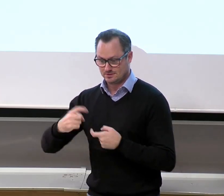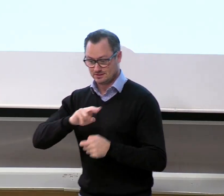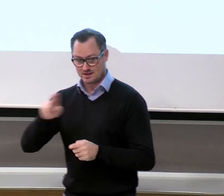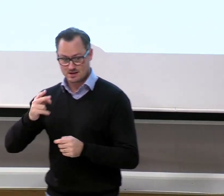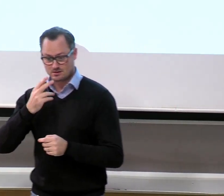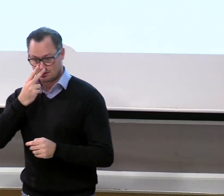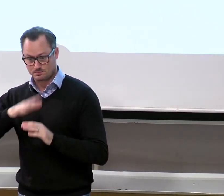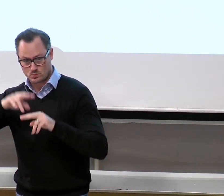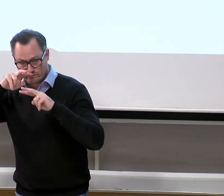strömningar finns.